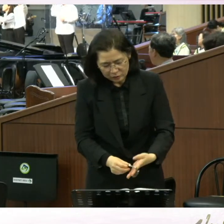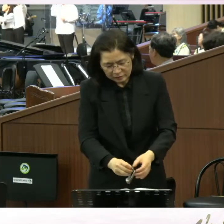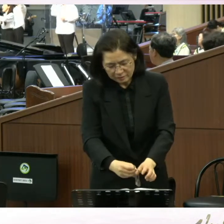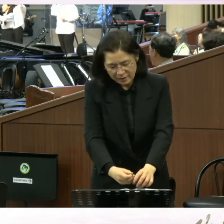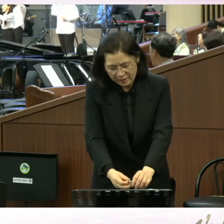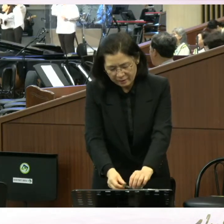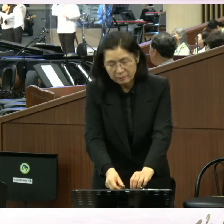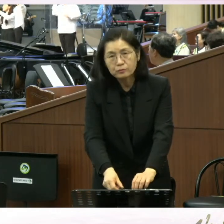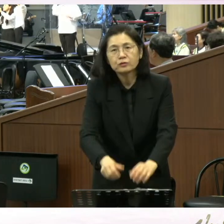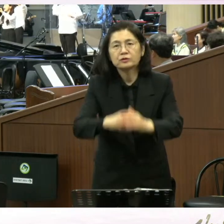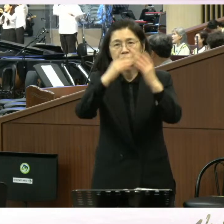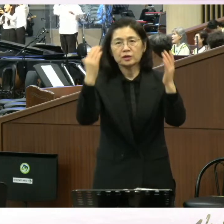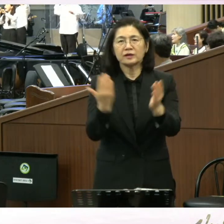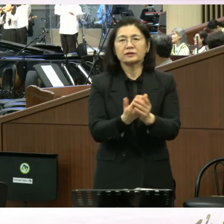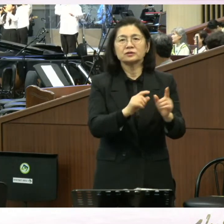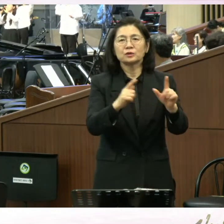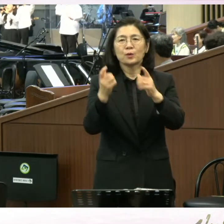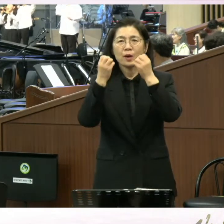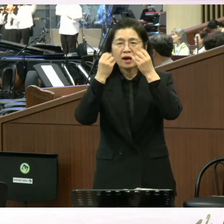모든 만물